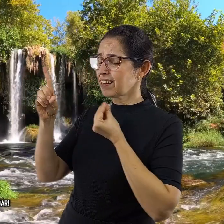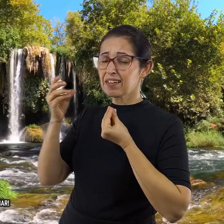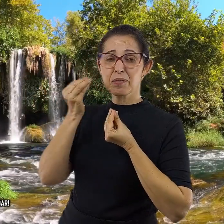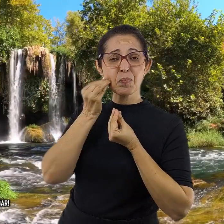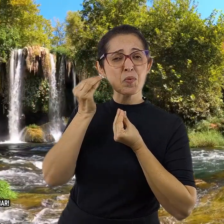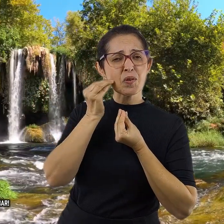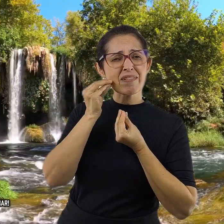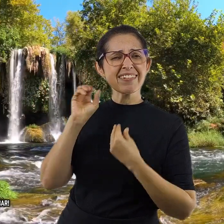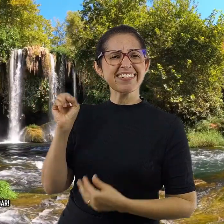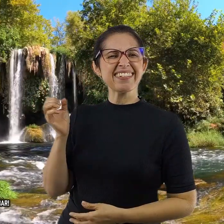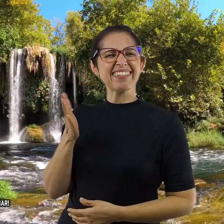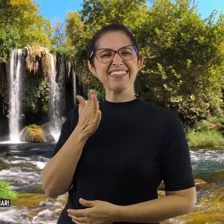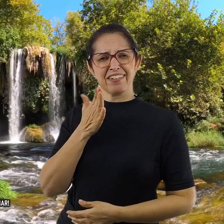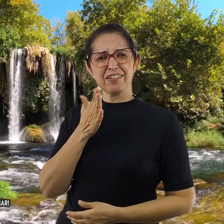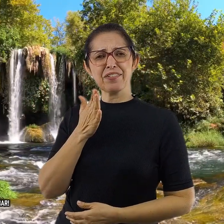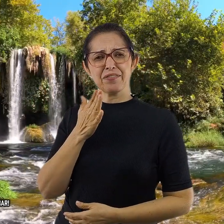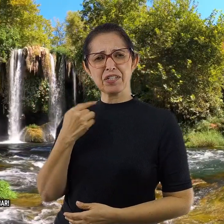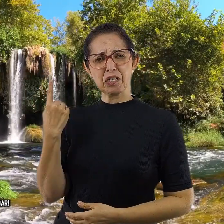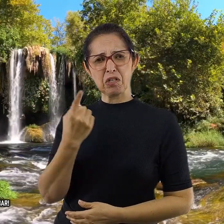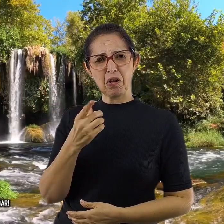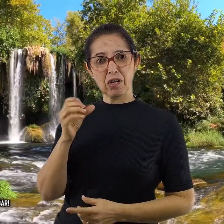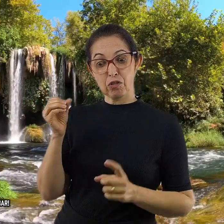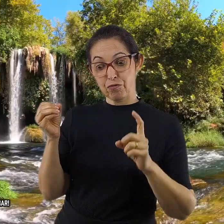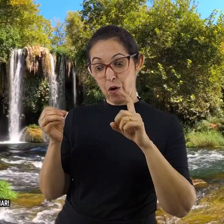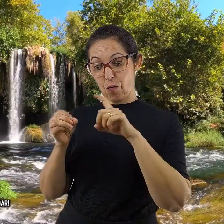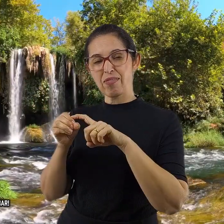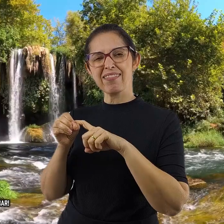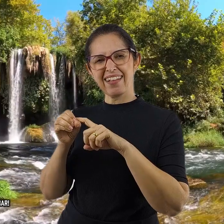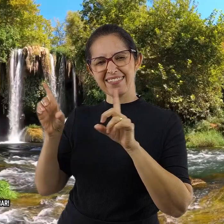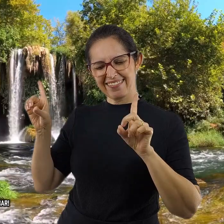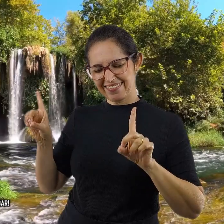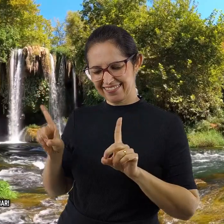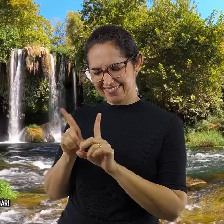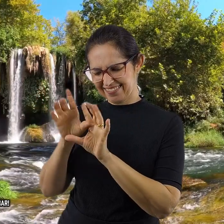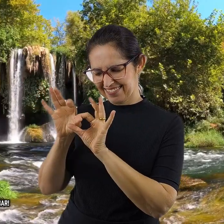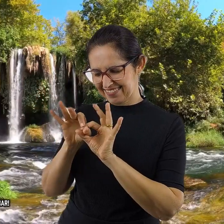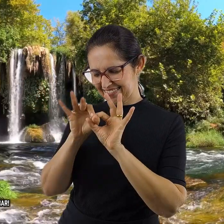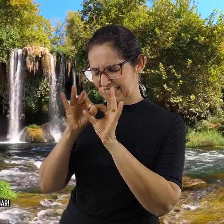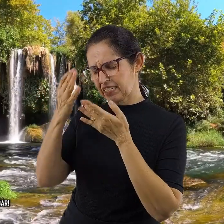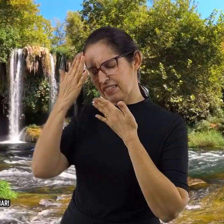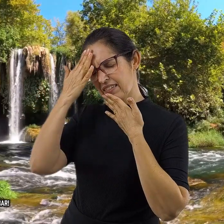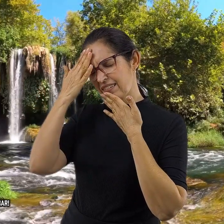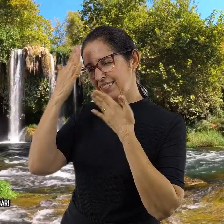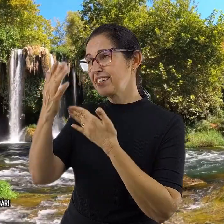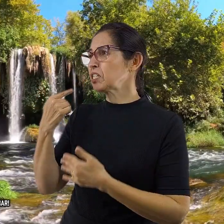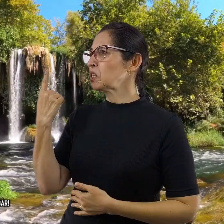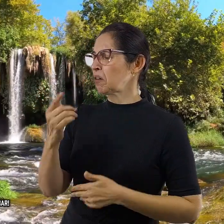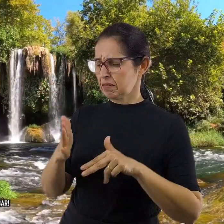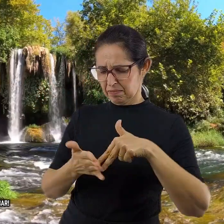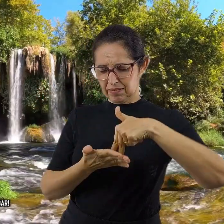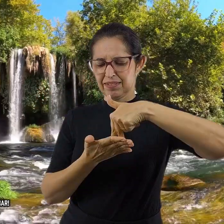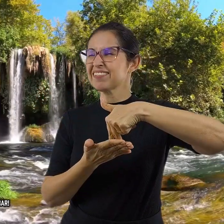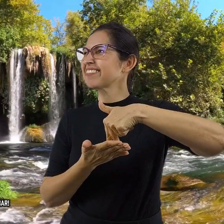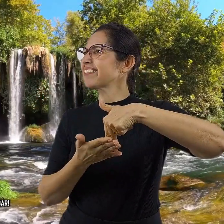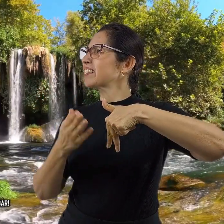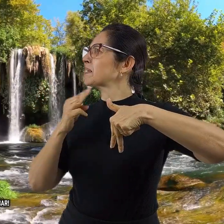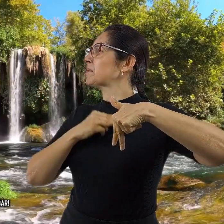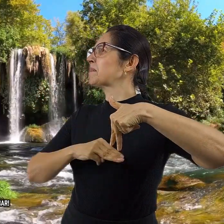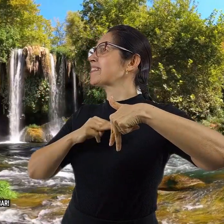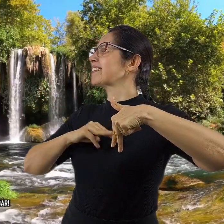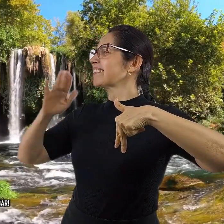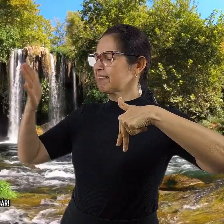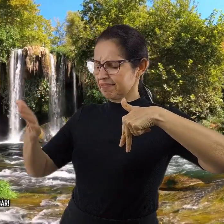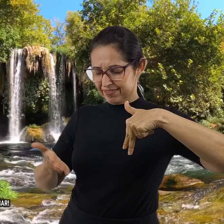novas oportunidades, Senhor, de nos chegarmos a Ti. Te glorificamos, ó Deus, porque estamos de pé pela Tua